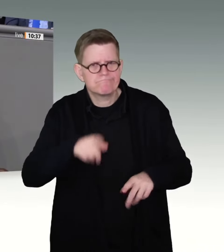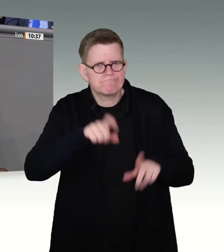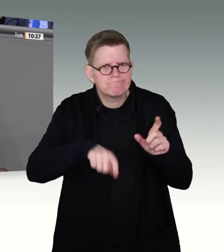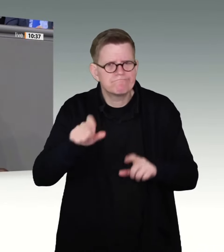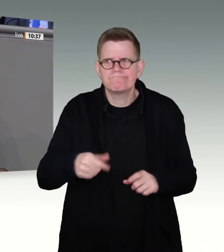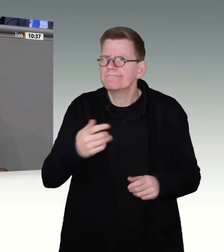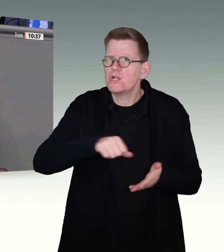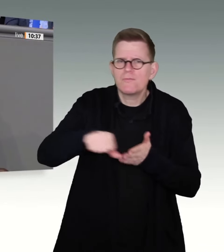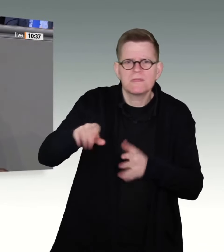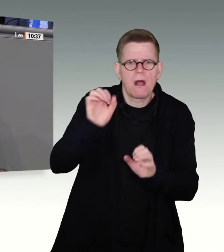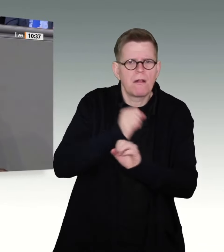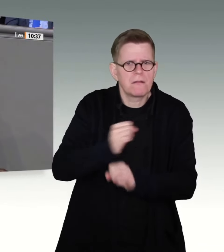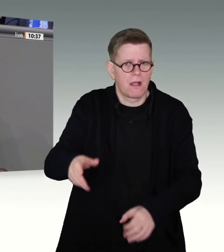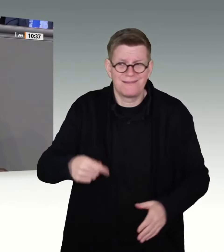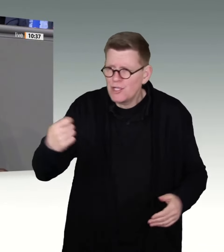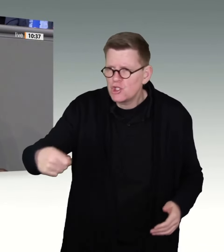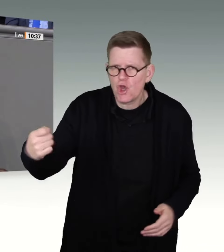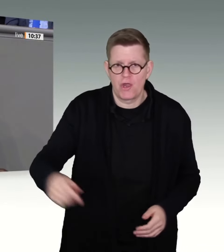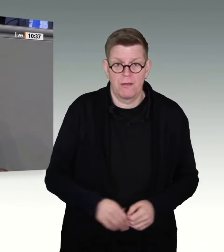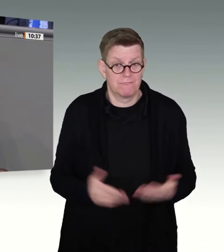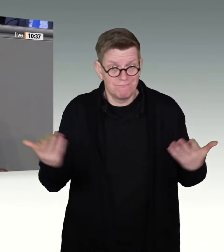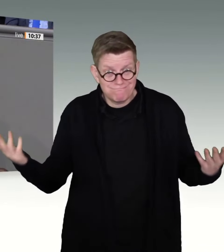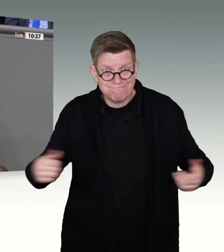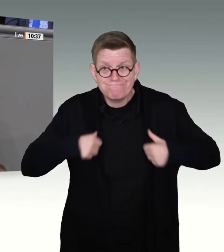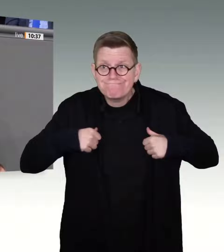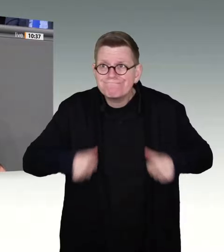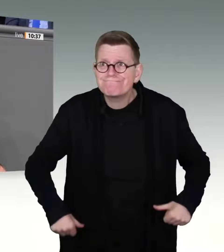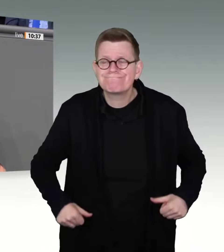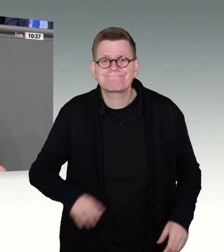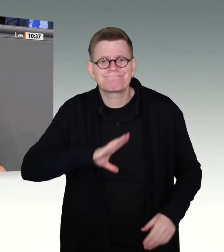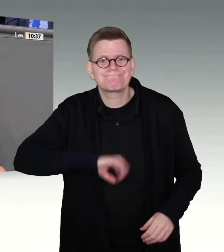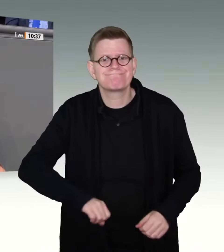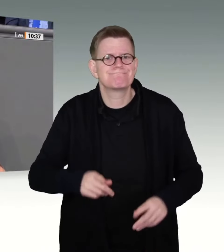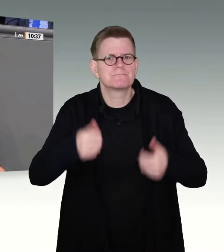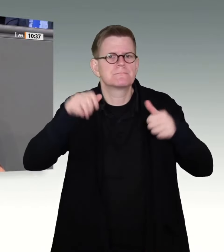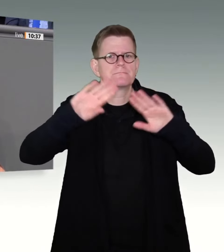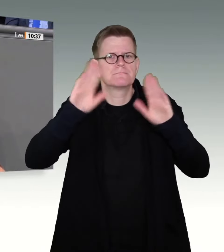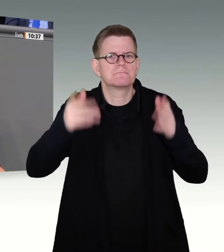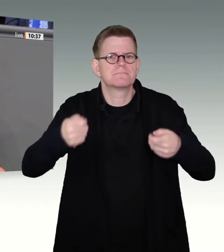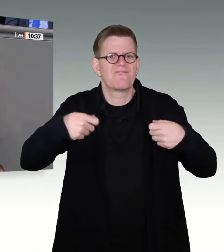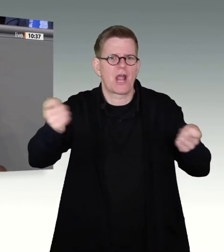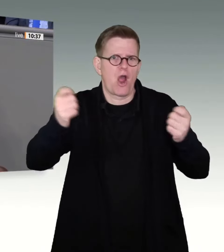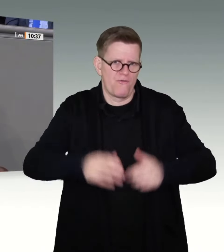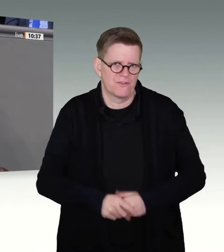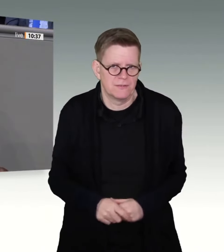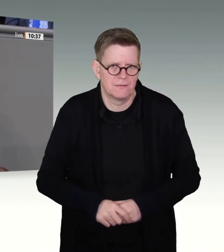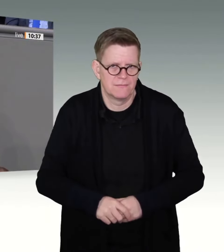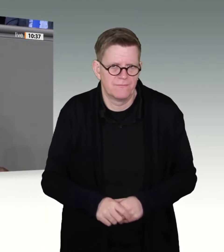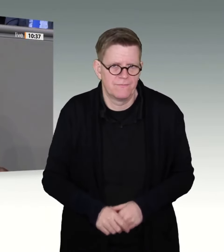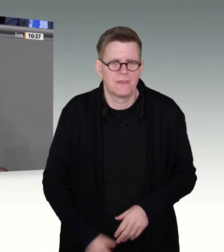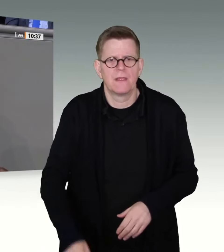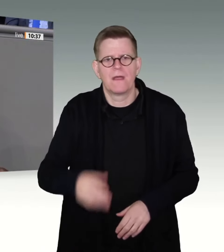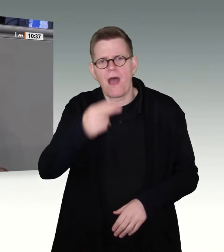teuer, dass sie gezwungen sind, zu verkaufen. Habecks Heizungshammer führt zum finanziellen Ruin und